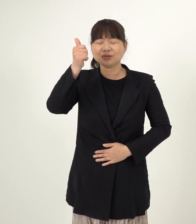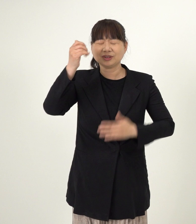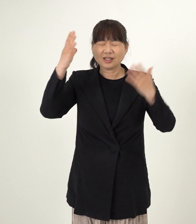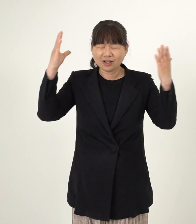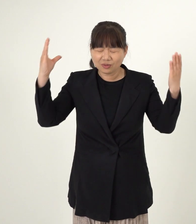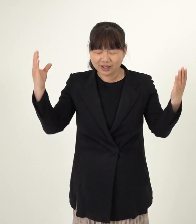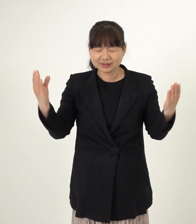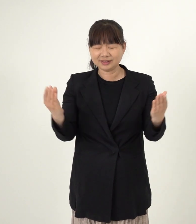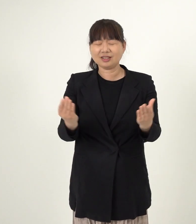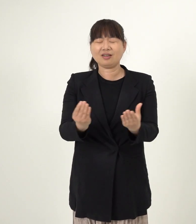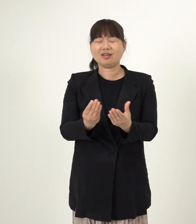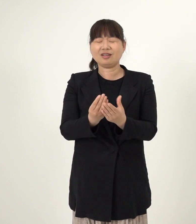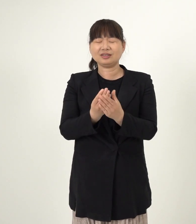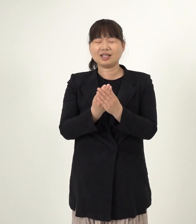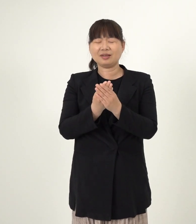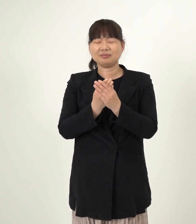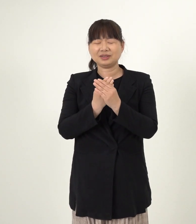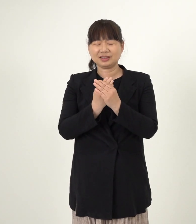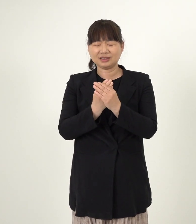주는